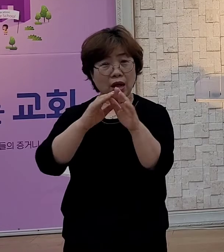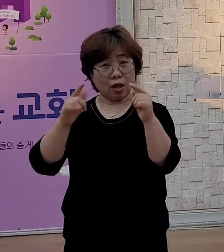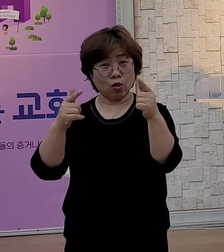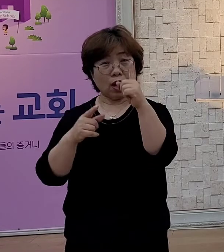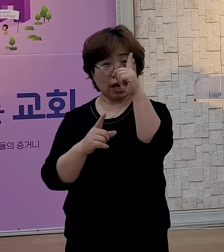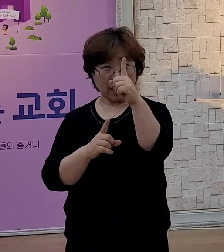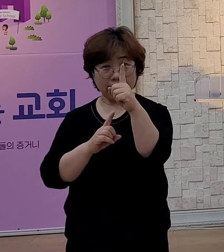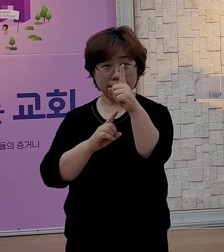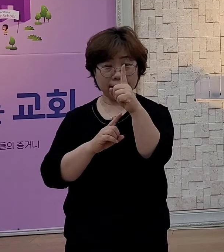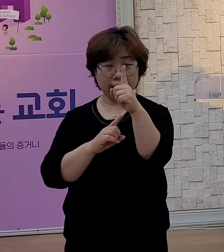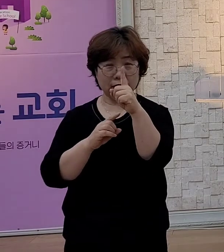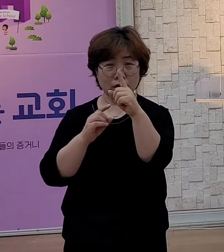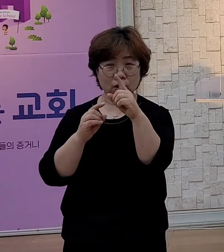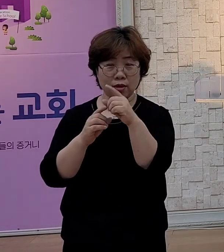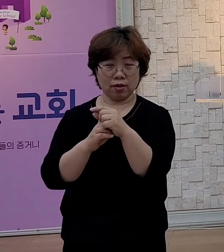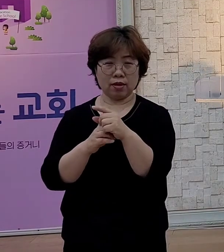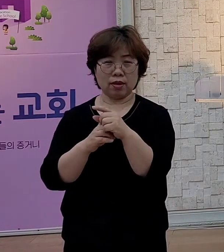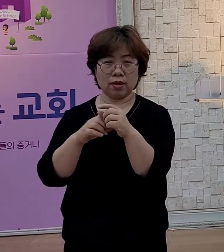그래서